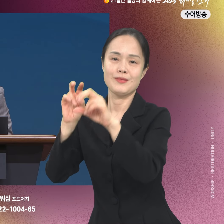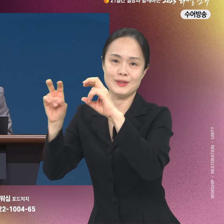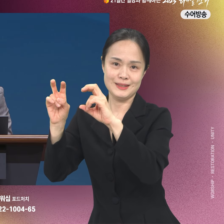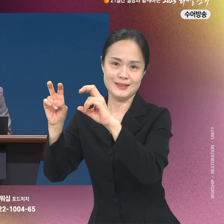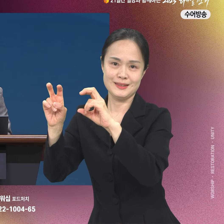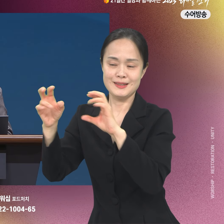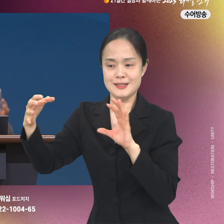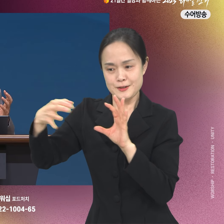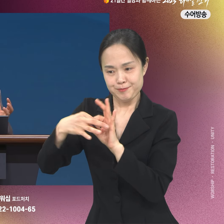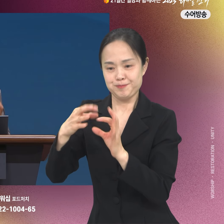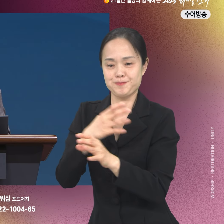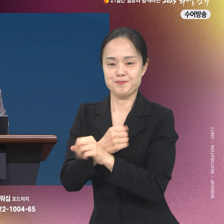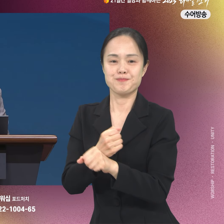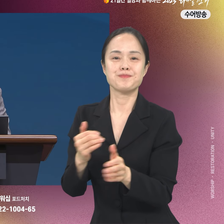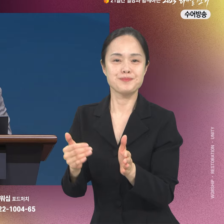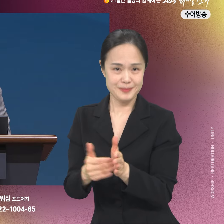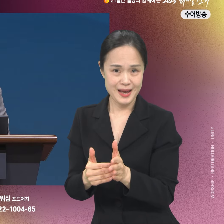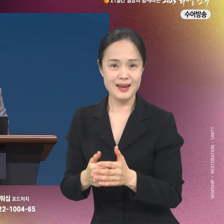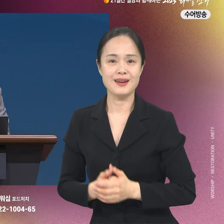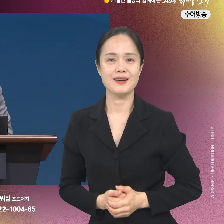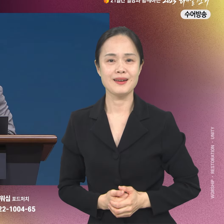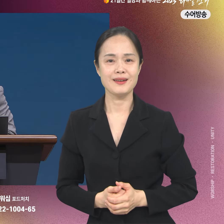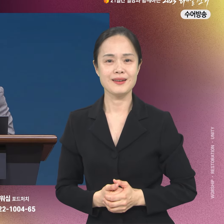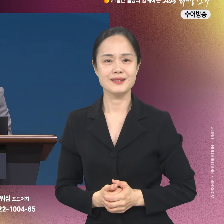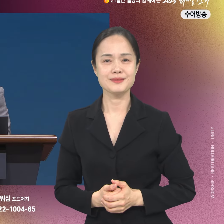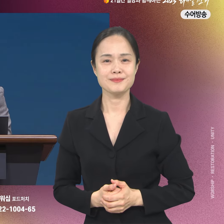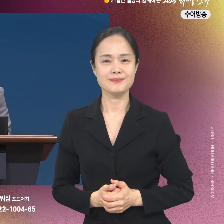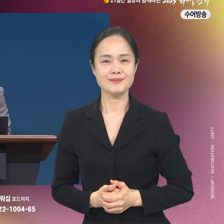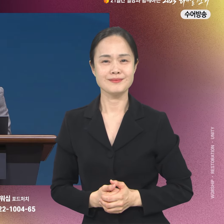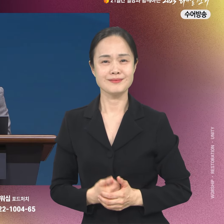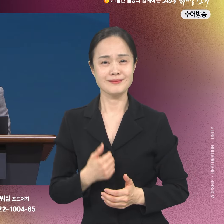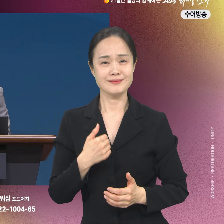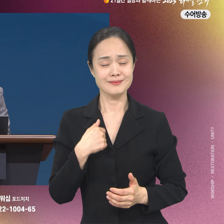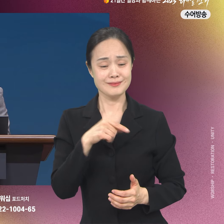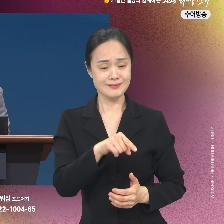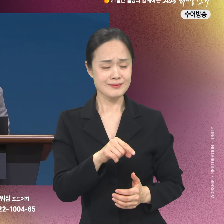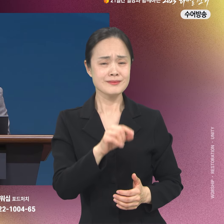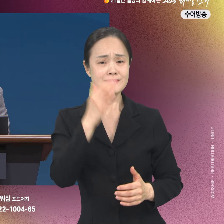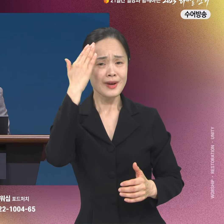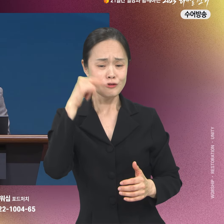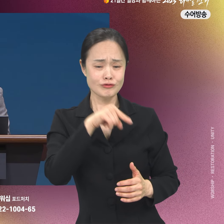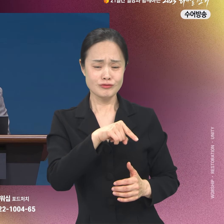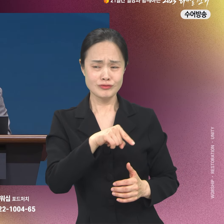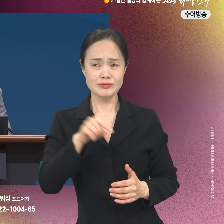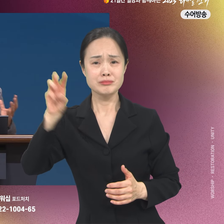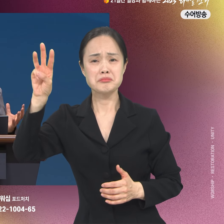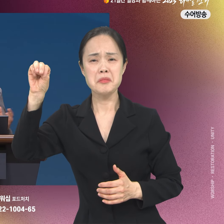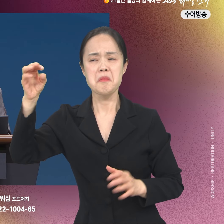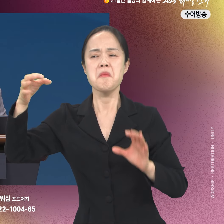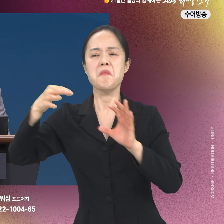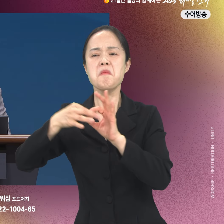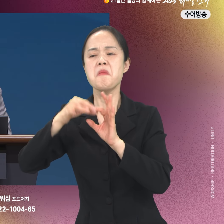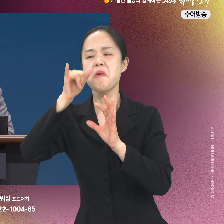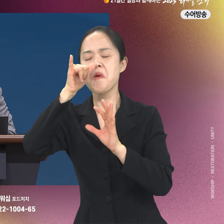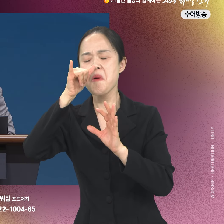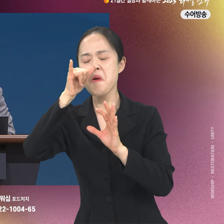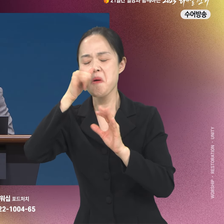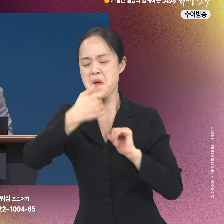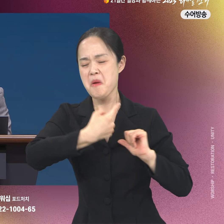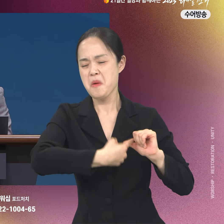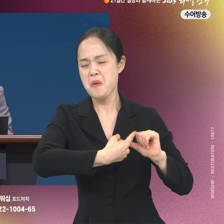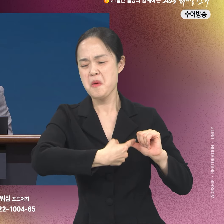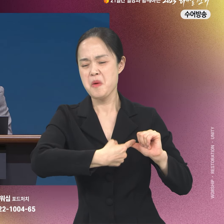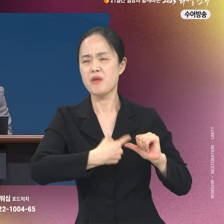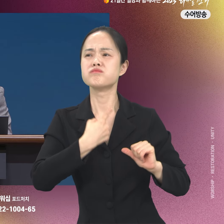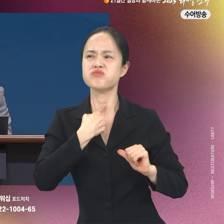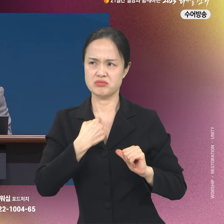웃었어요. 제가 한국에서 이런 걸로 공격을 받았다고 이야기를 했더니 그 미국의 그 상황을 잘 아시는